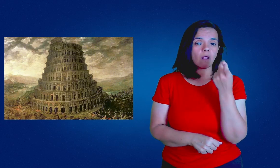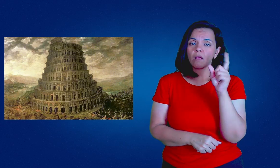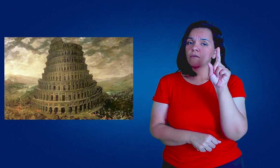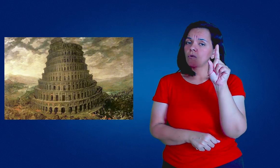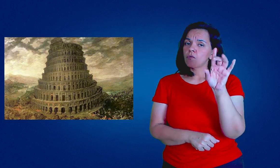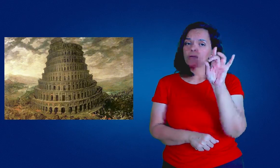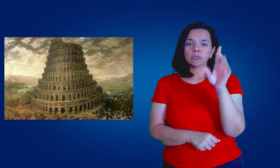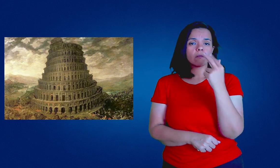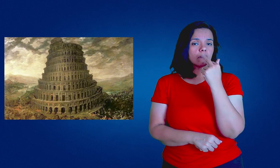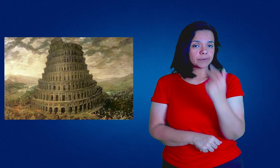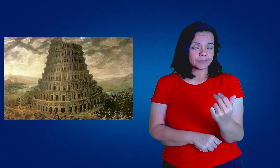apenas uma única língua,